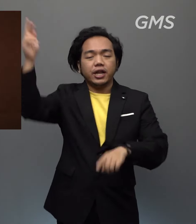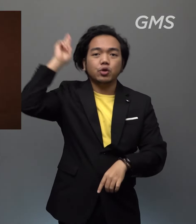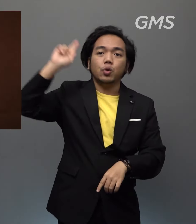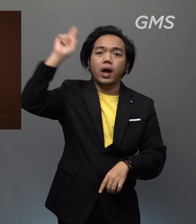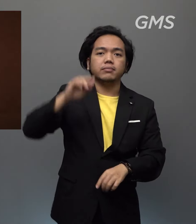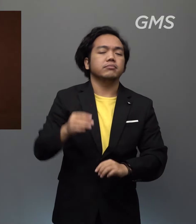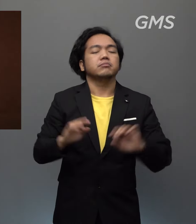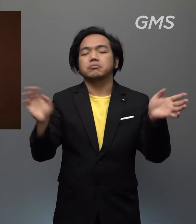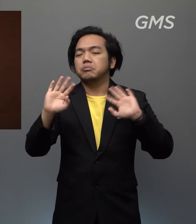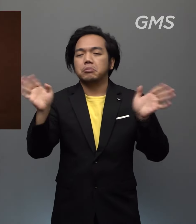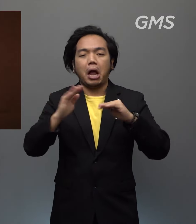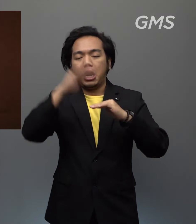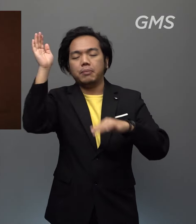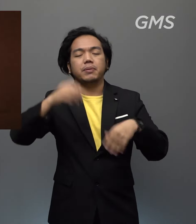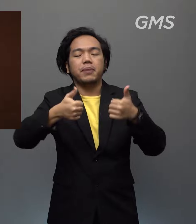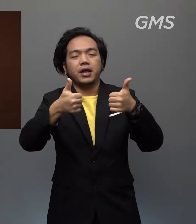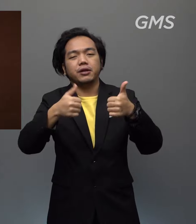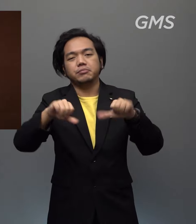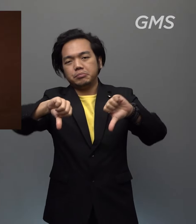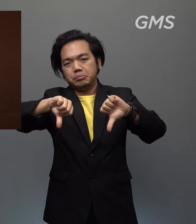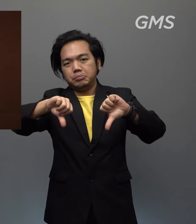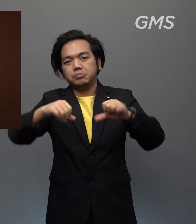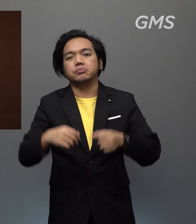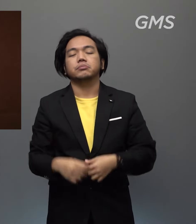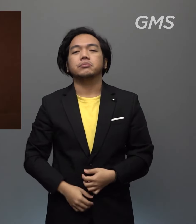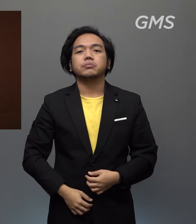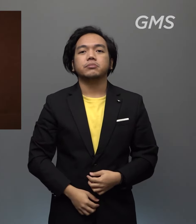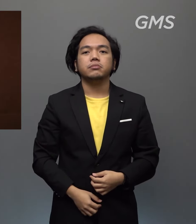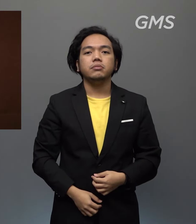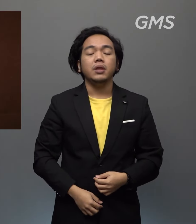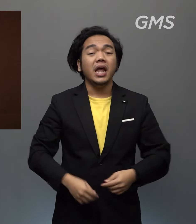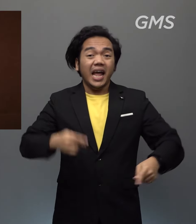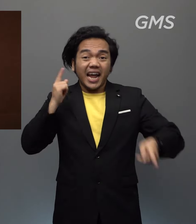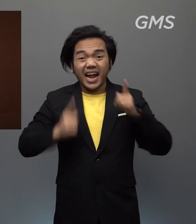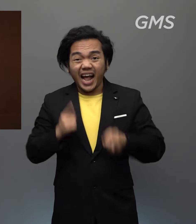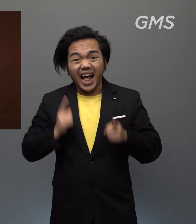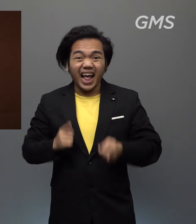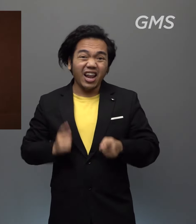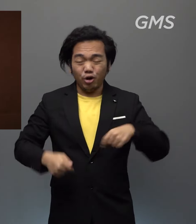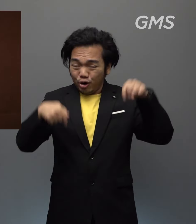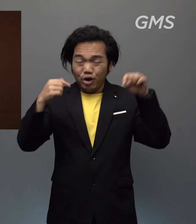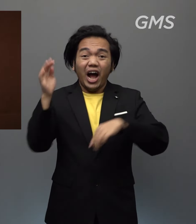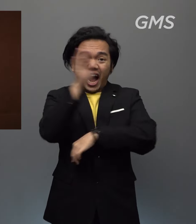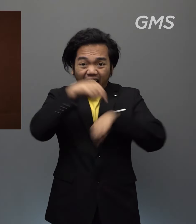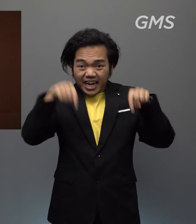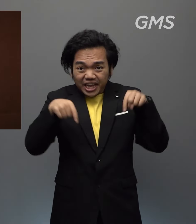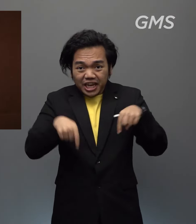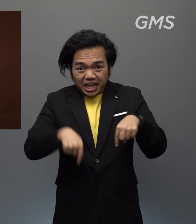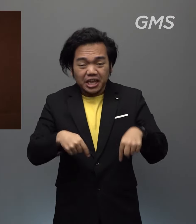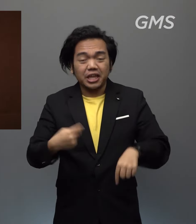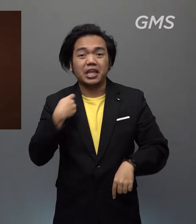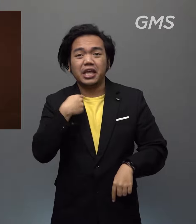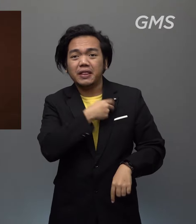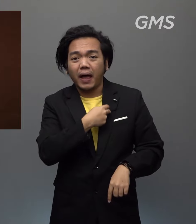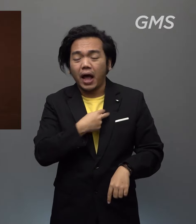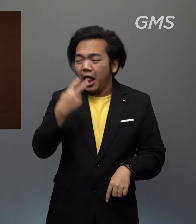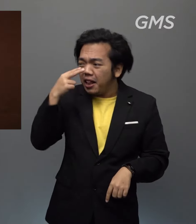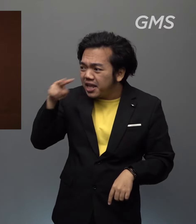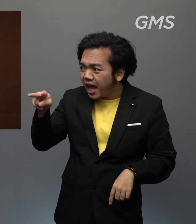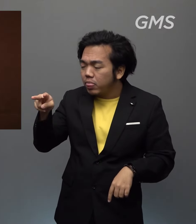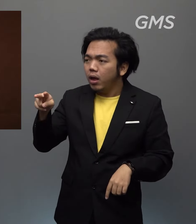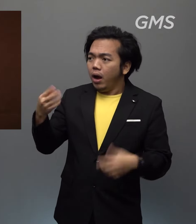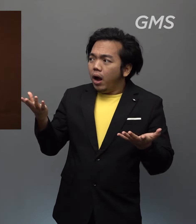lebih baik. Jika hari ini kita mendapati ternyata keterpurukan kita oleh karena